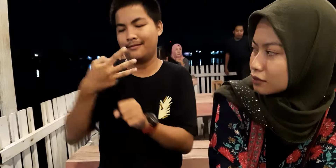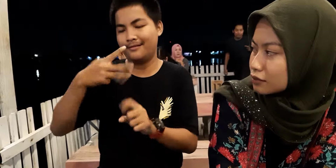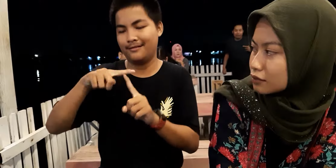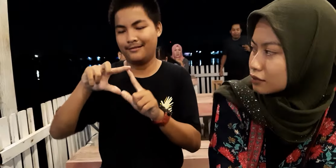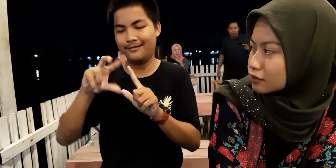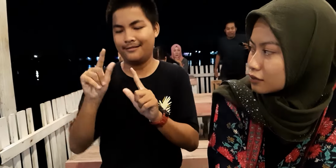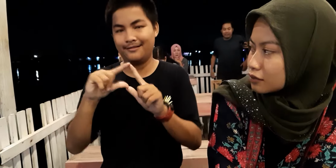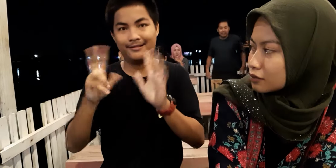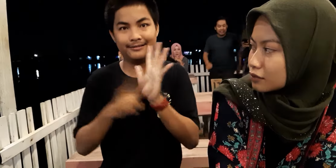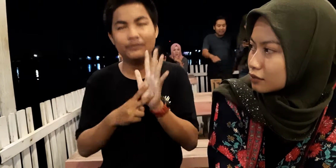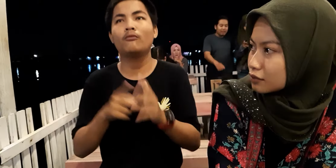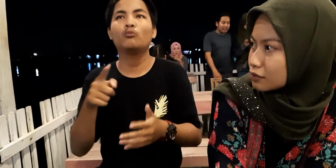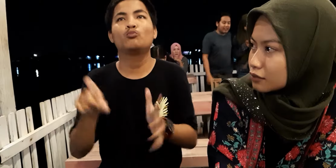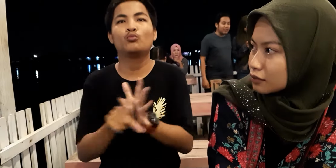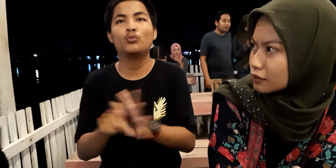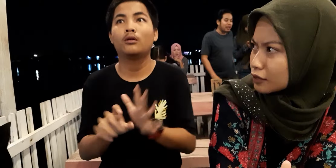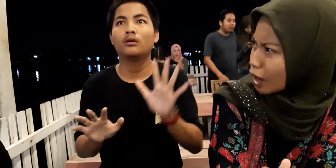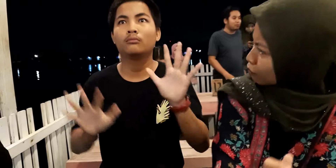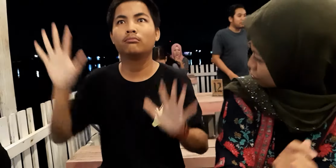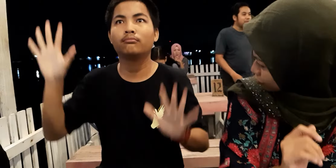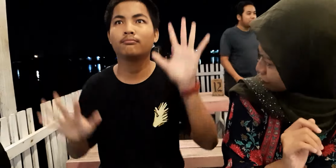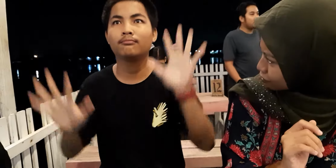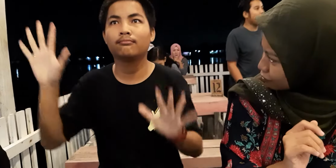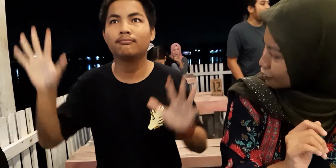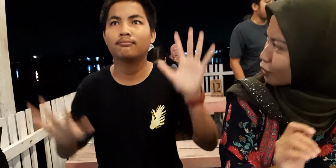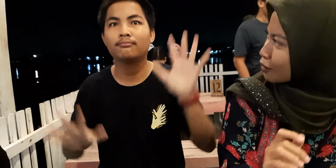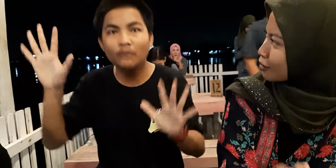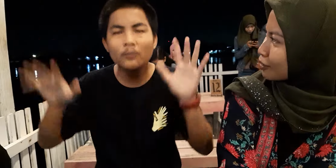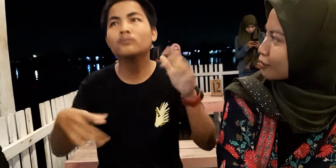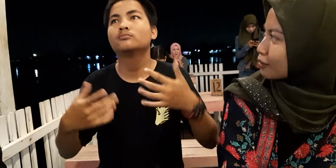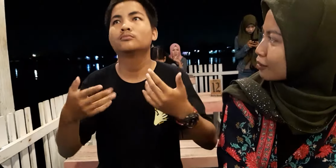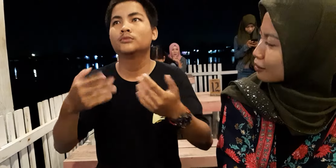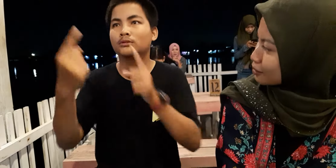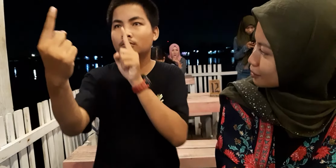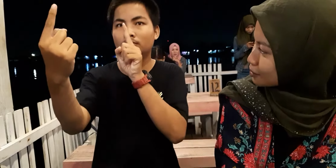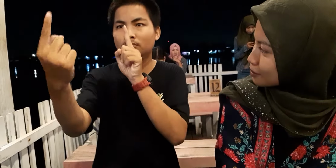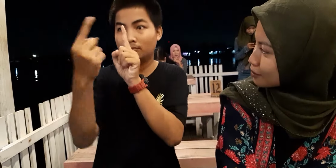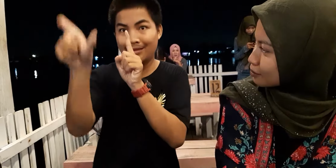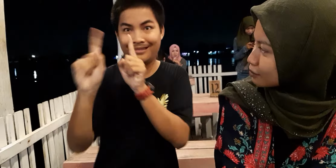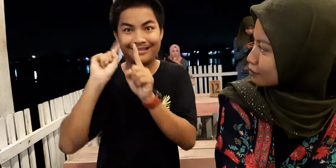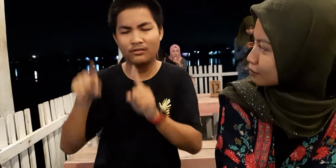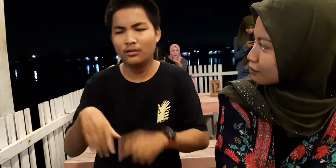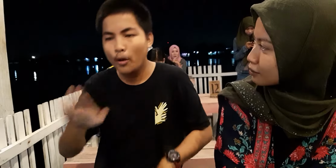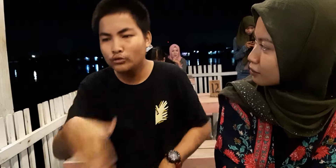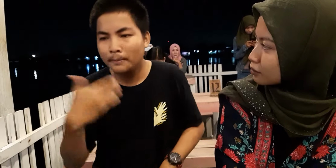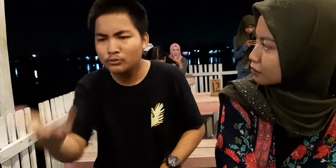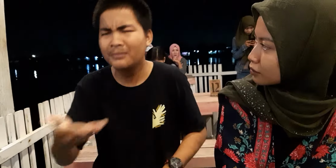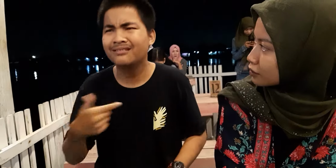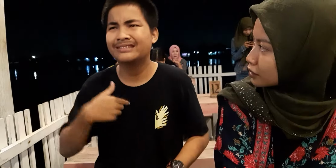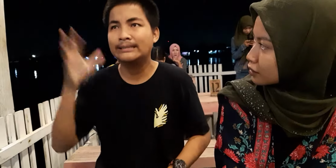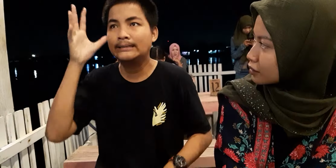film. Nah, ada teman-teman yang lain mungkin ada di buku dan segala macamnya, mungkin mereka punya best tipnya masing-masing